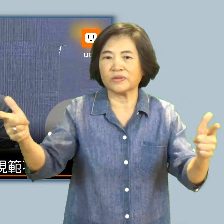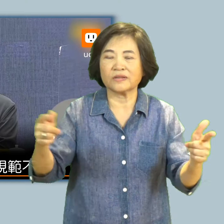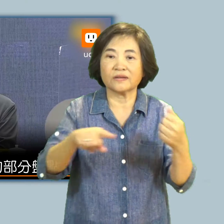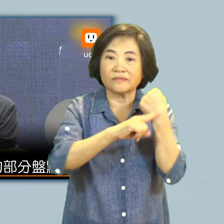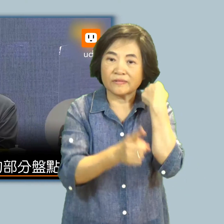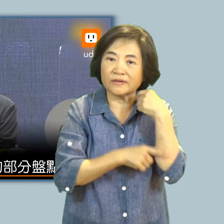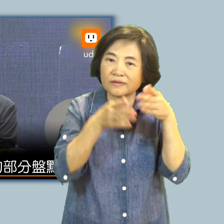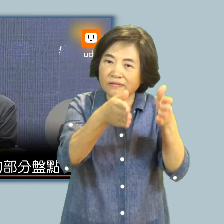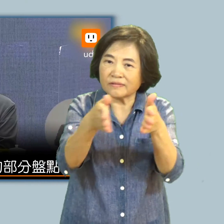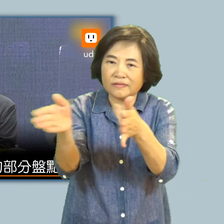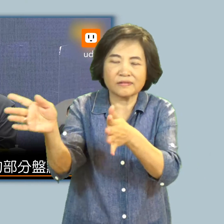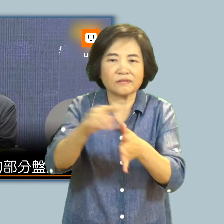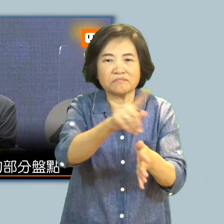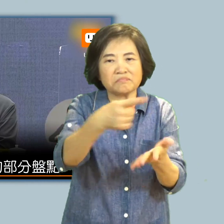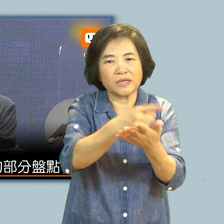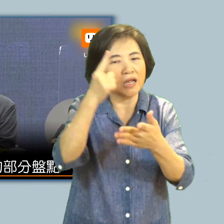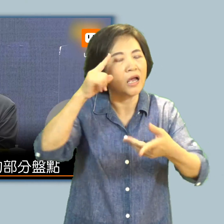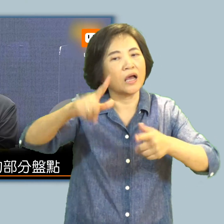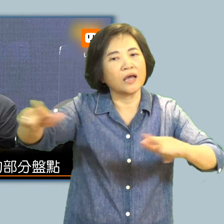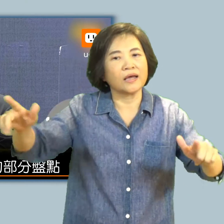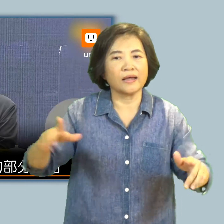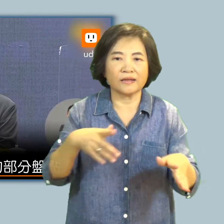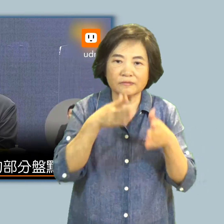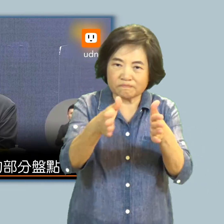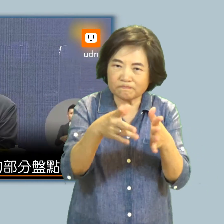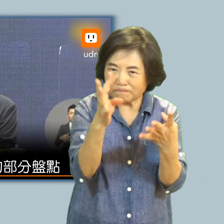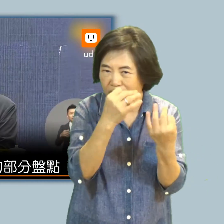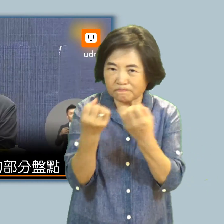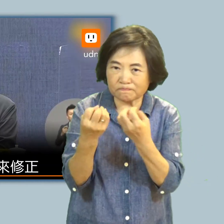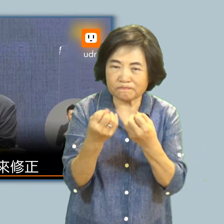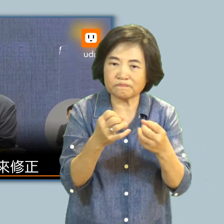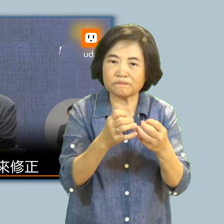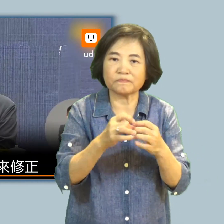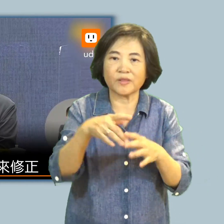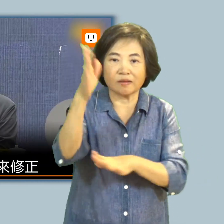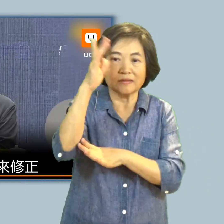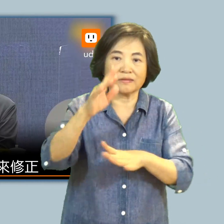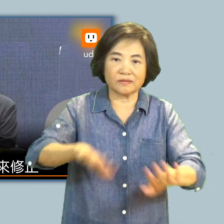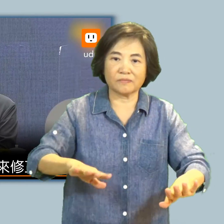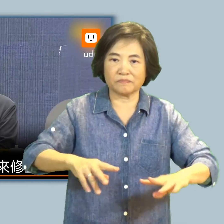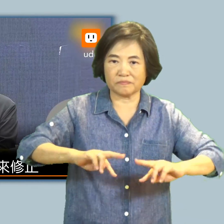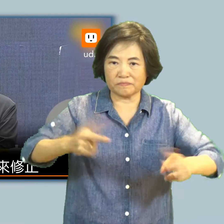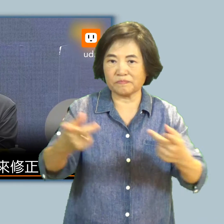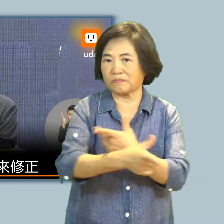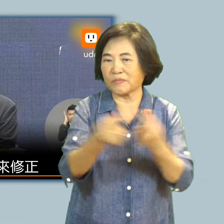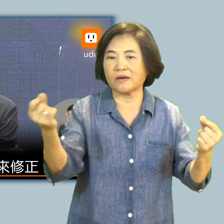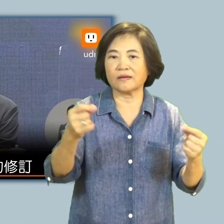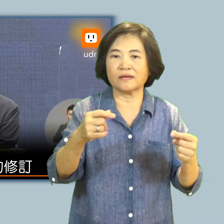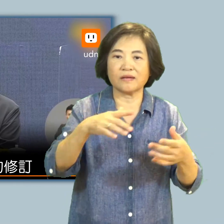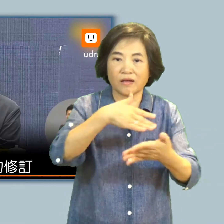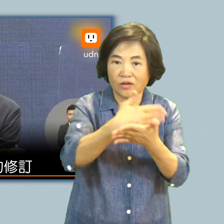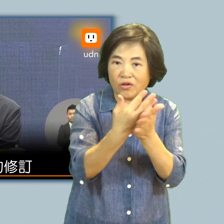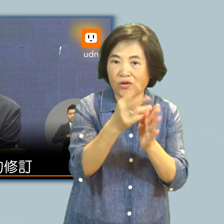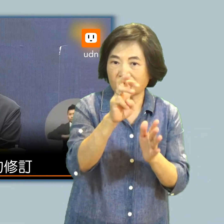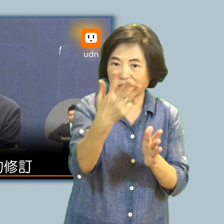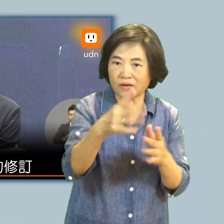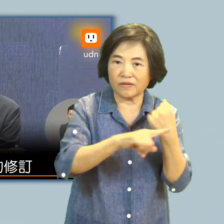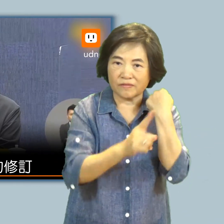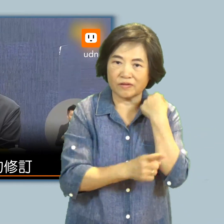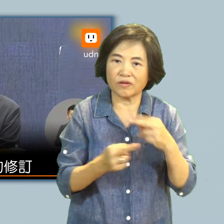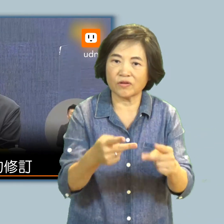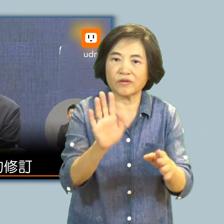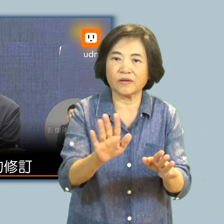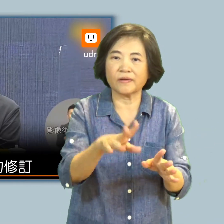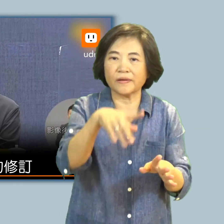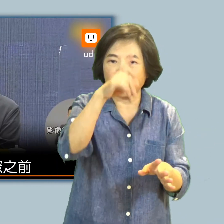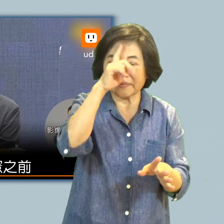不一，法律上对意见参差的部分盘点由政府一次到位来修正，那研拟38项